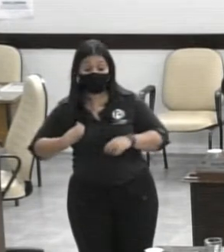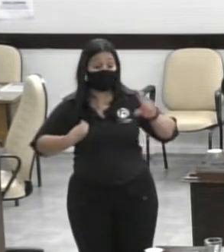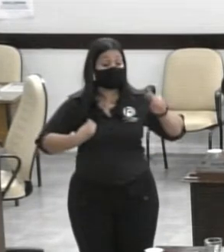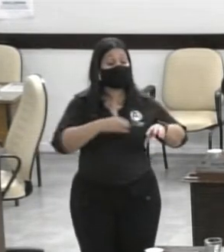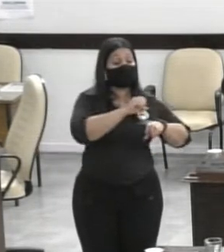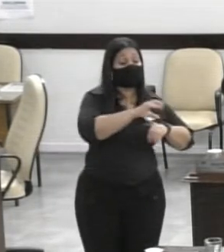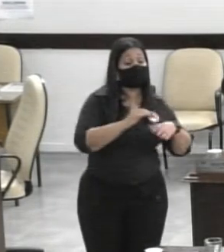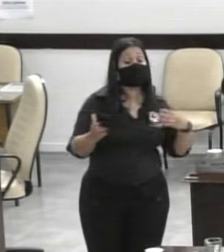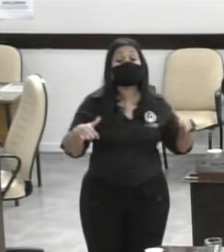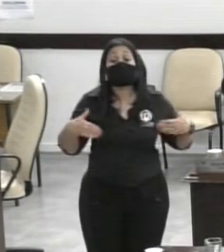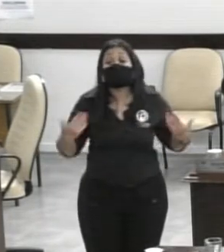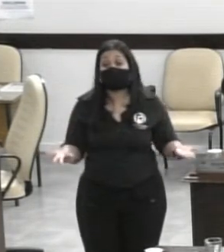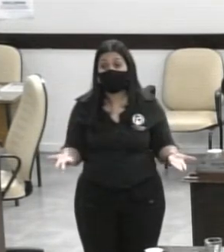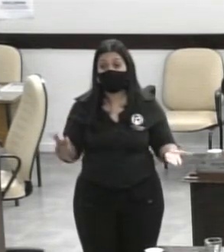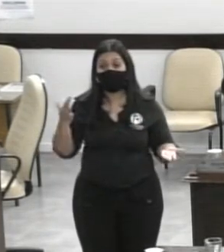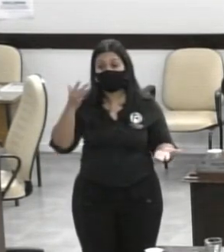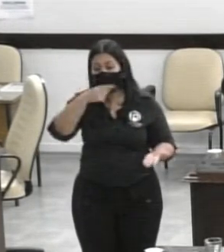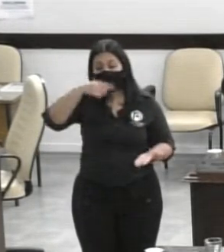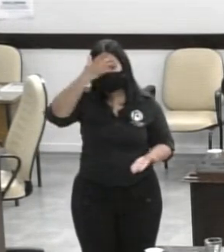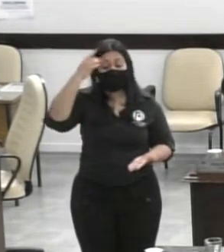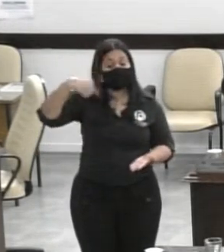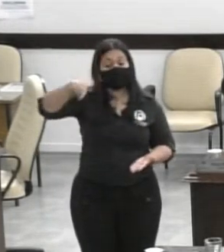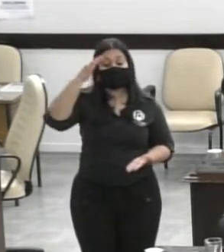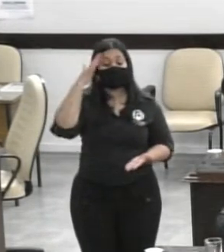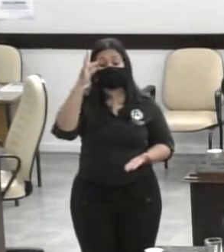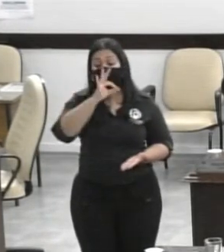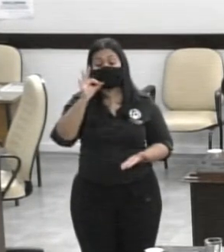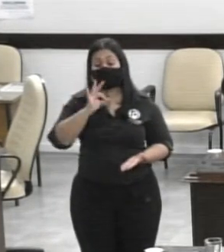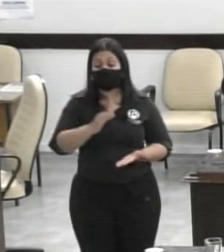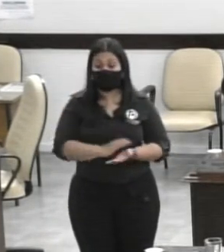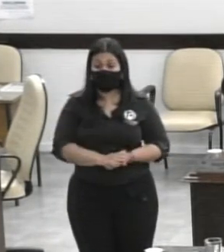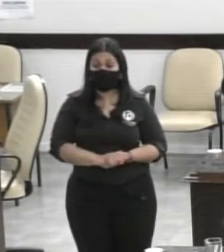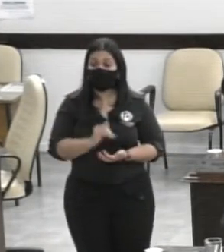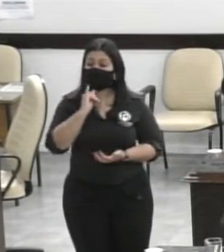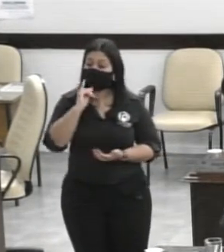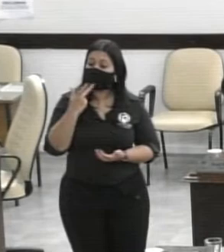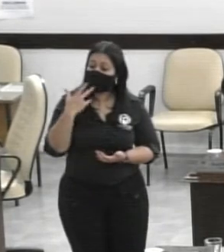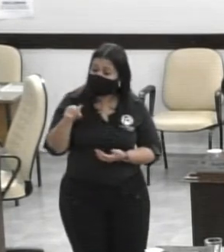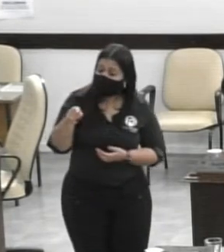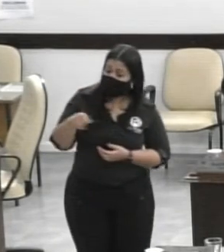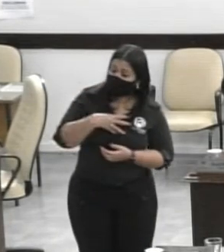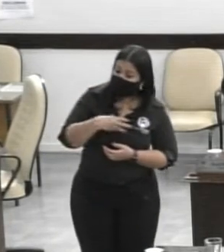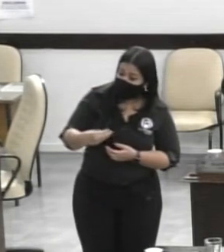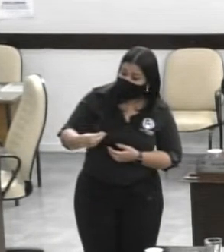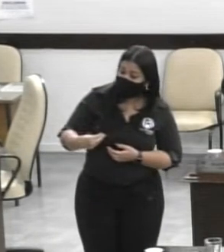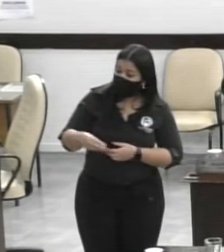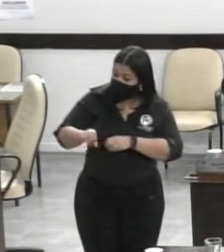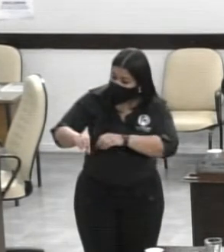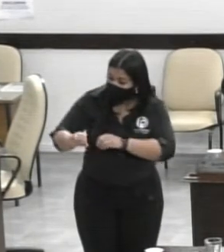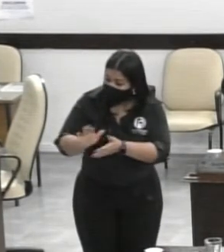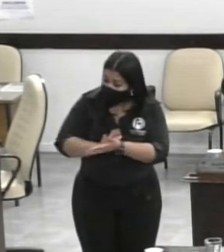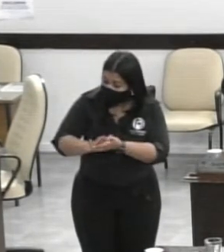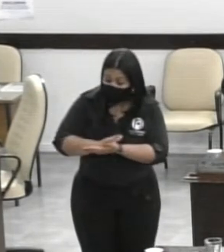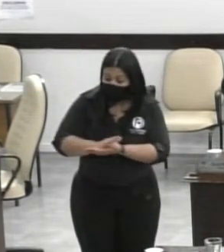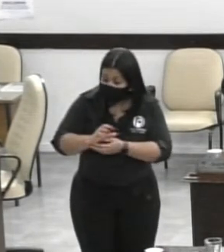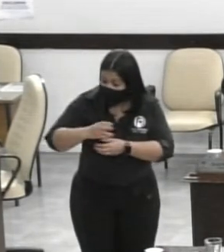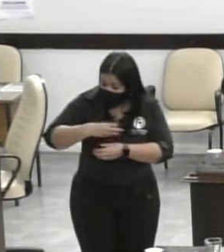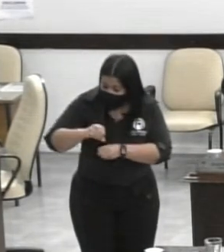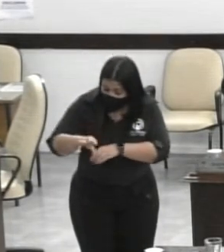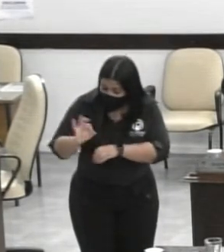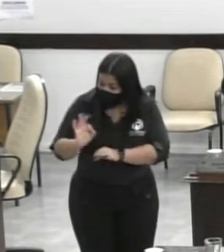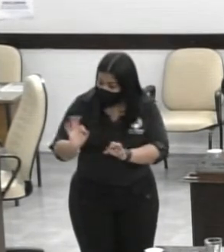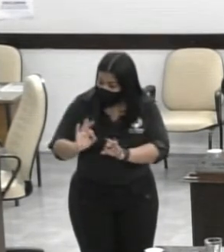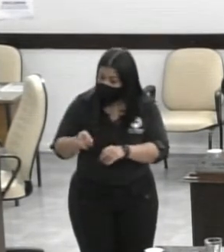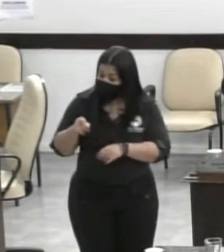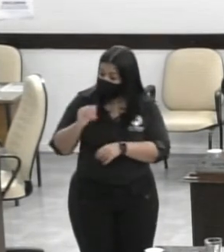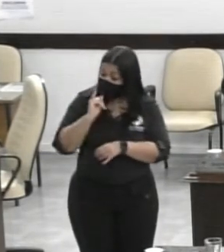das pessoas não entendem isso. Você vai dizer para uma mãe que o seu filho não está sendo alfabetizado, você vai dizer a